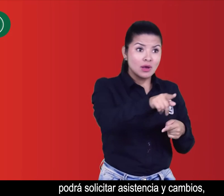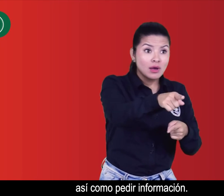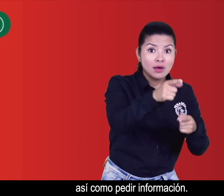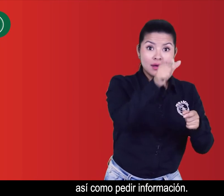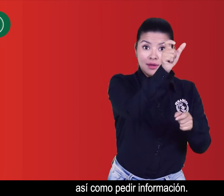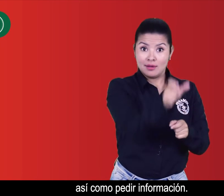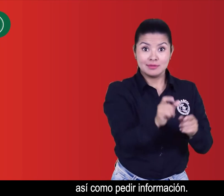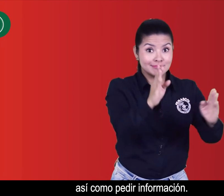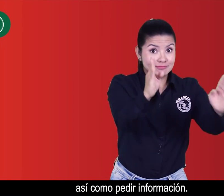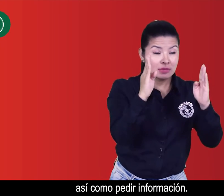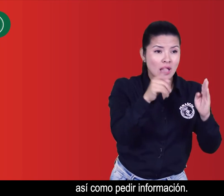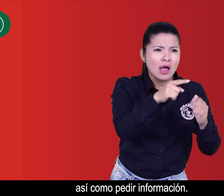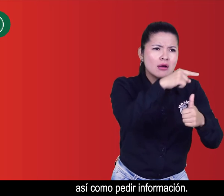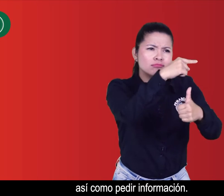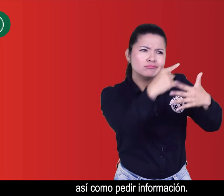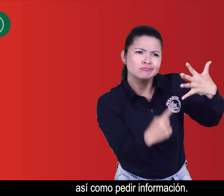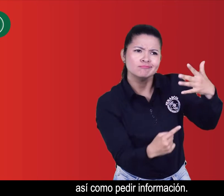así como pedir información.